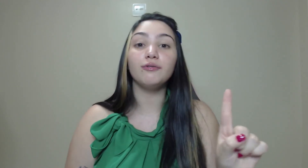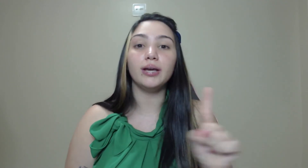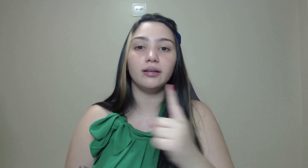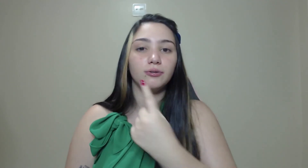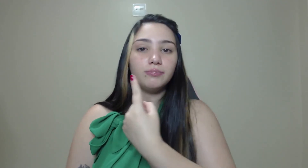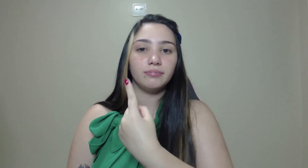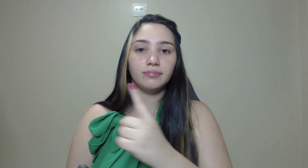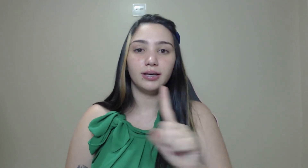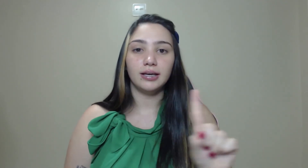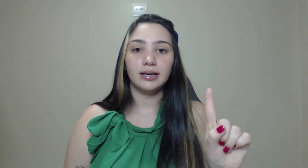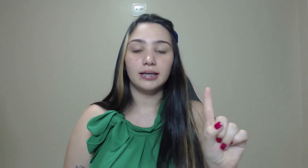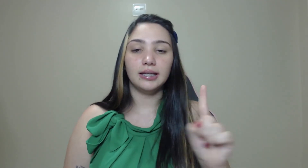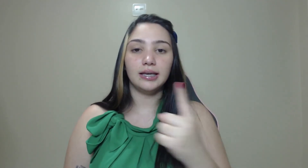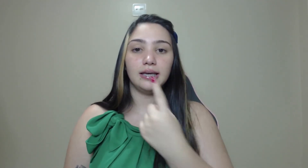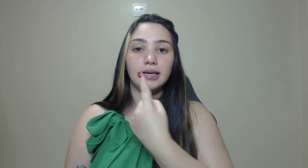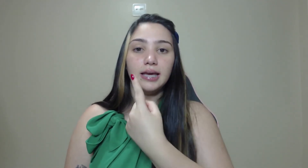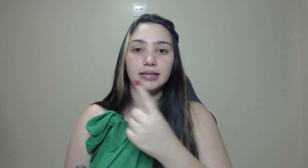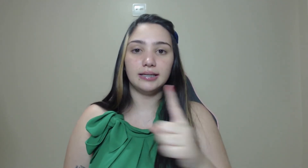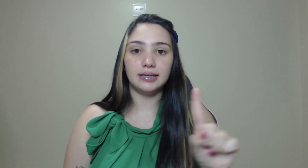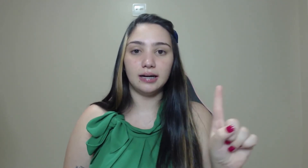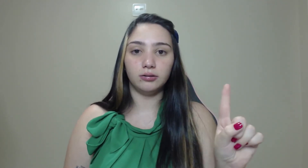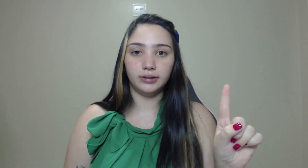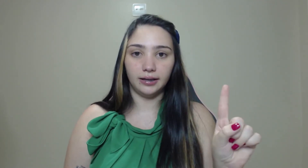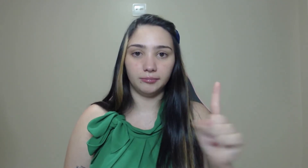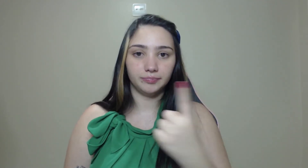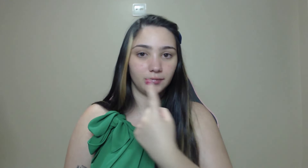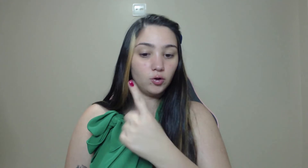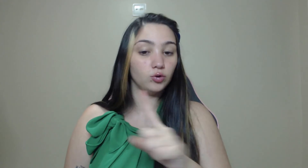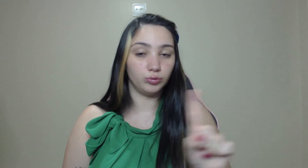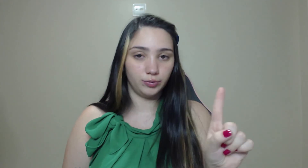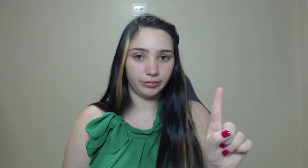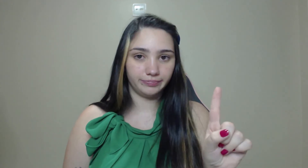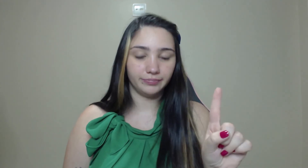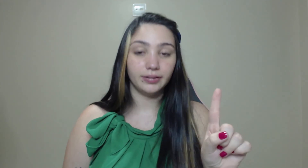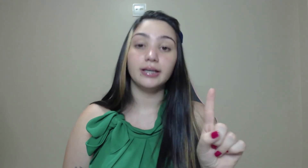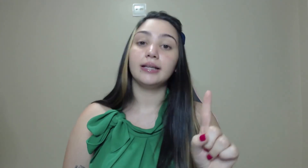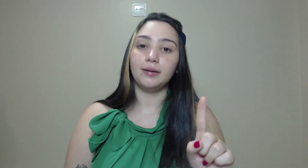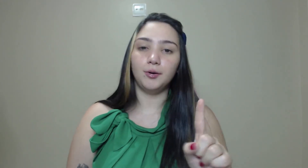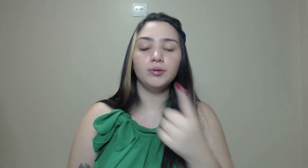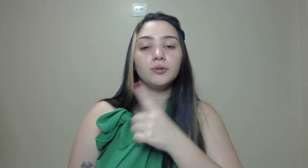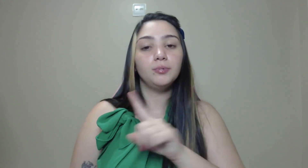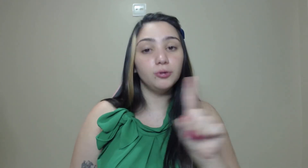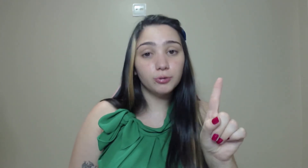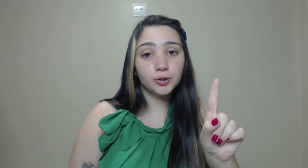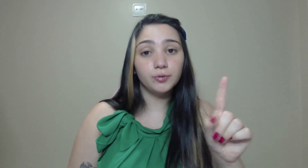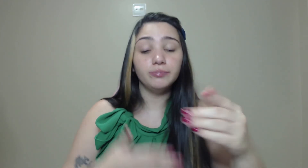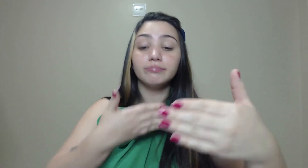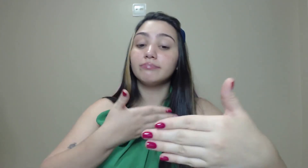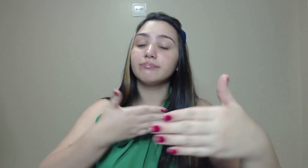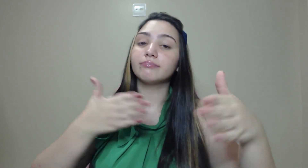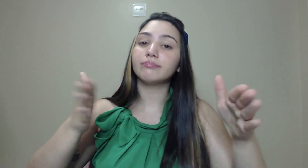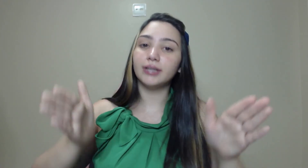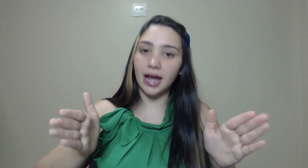movimento que esse sinal tem. Última, tá bom? Então, por último,